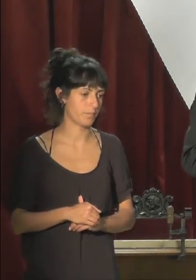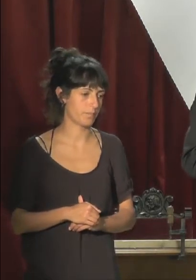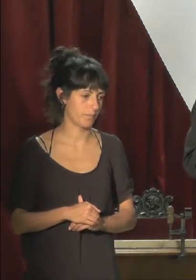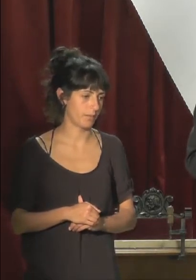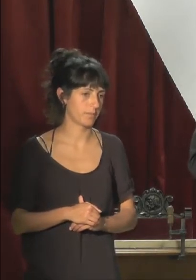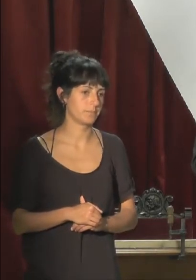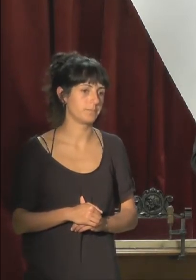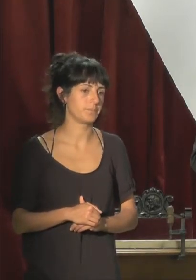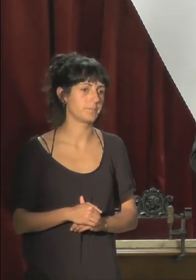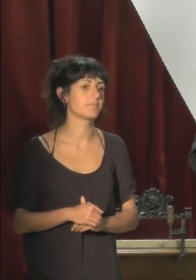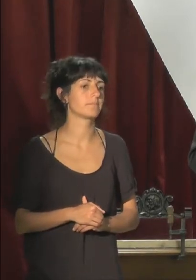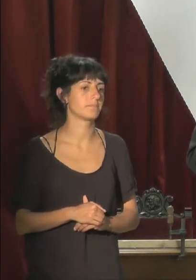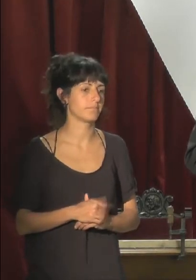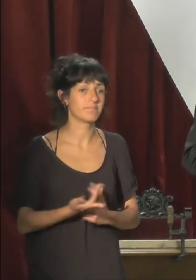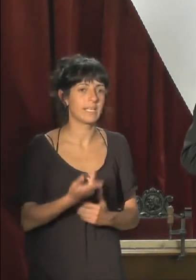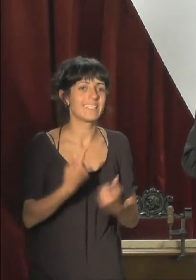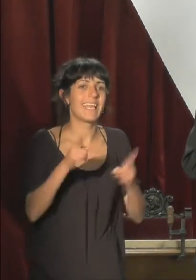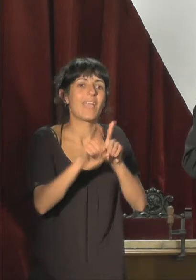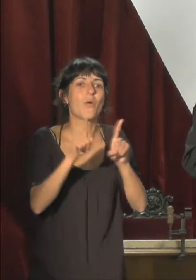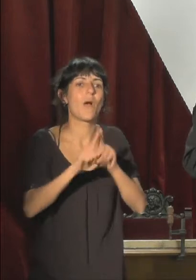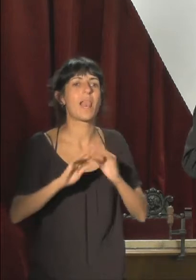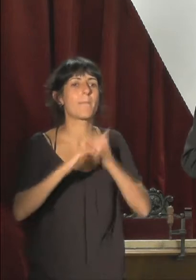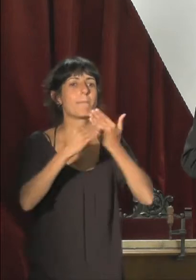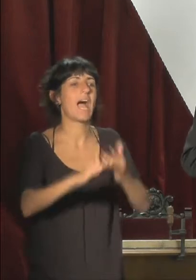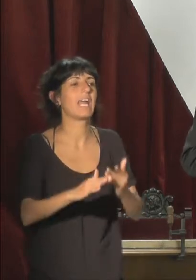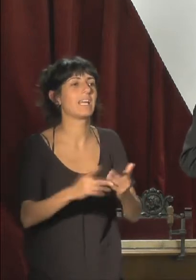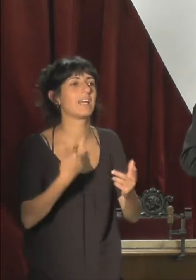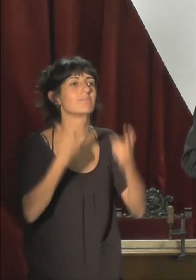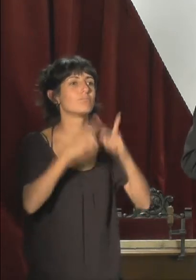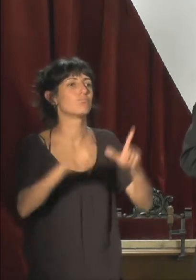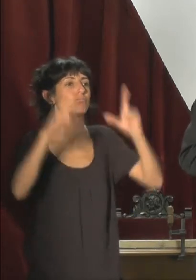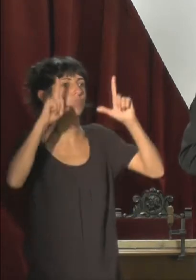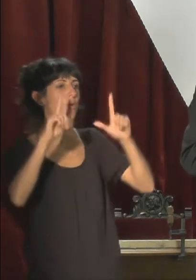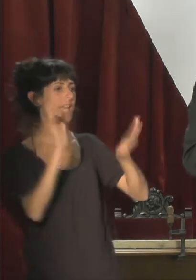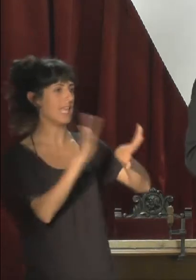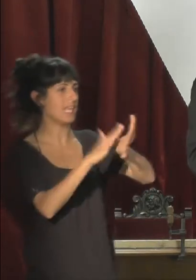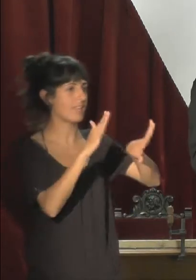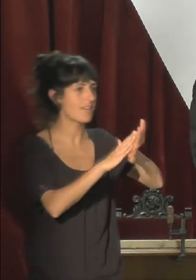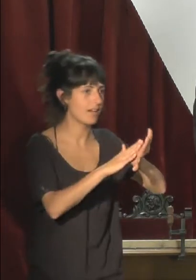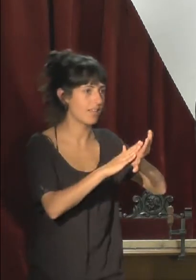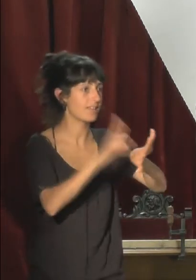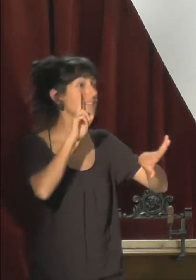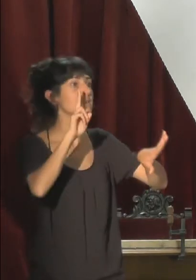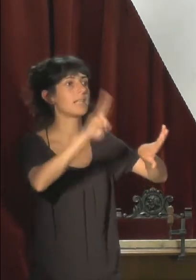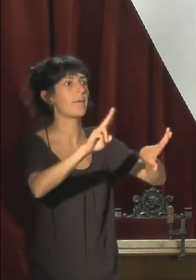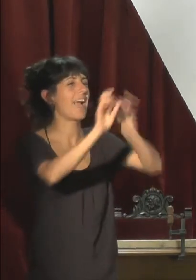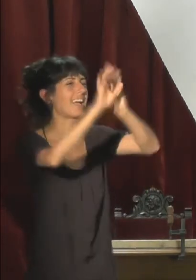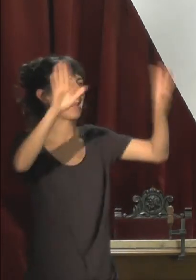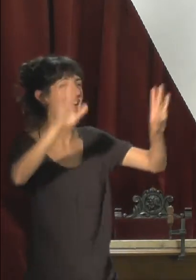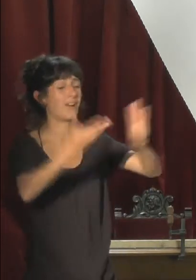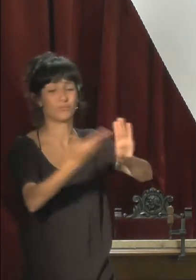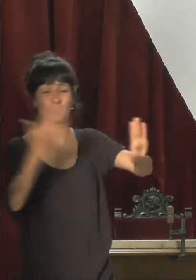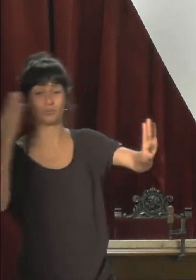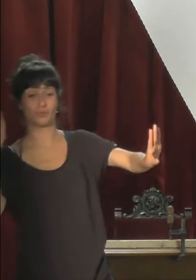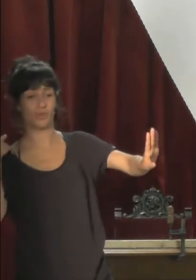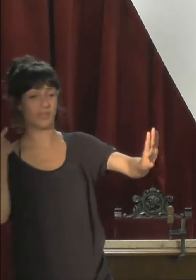revolución na representación galega de esquerdas como nunca antes se tivera dado na historia. E agora,